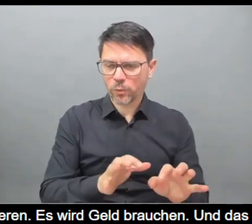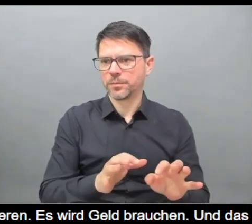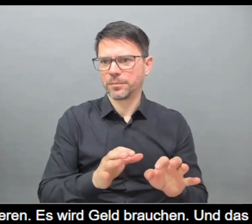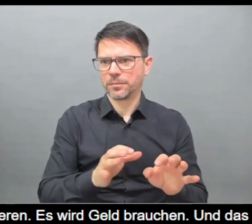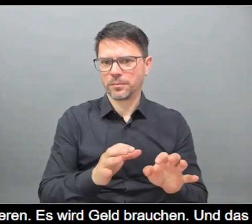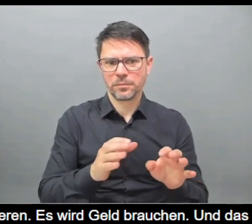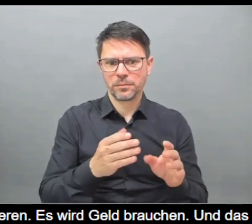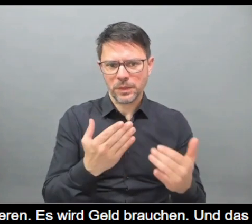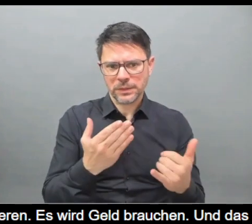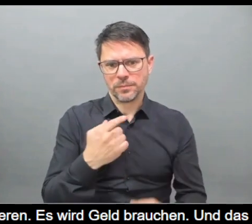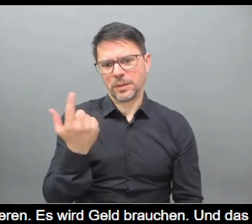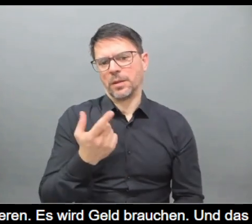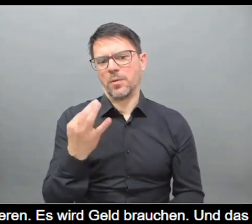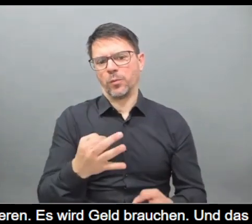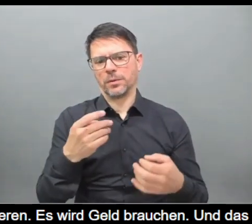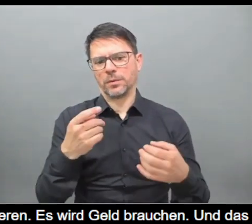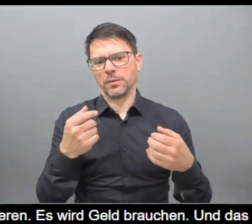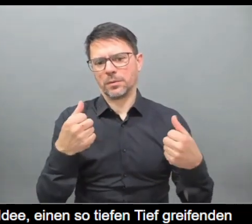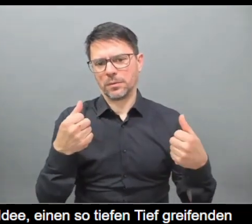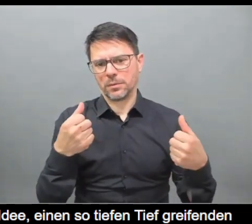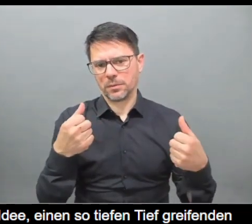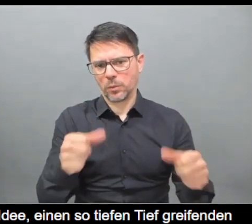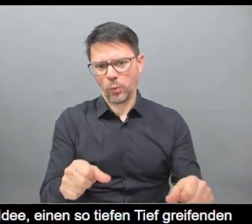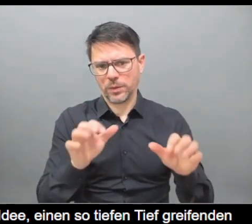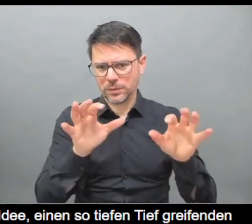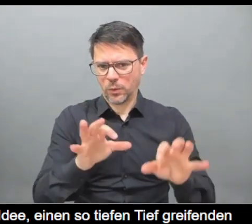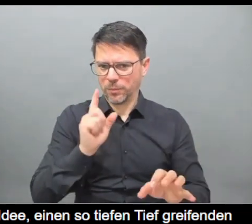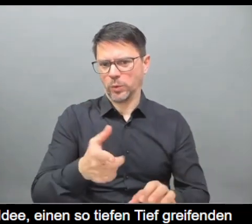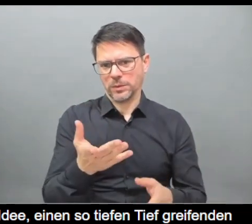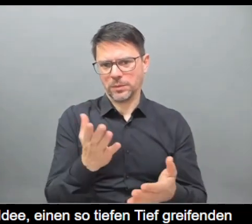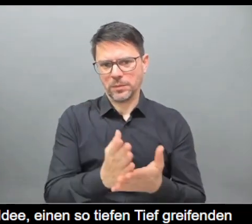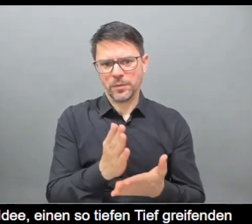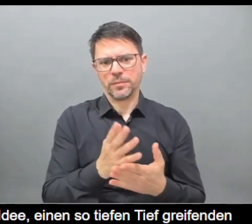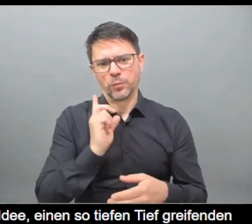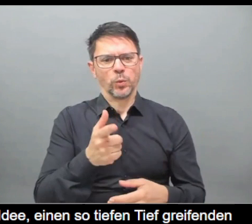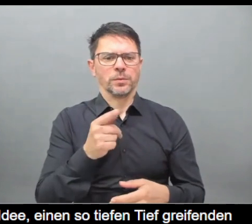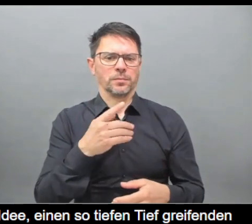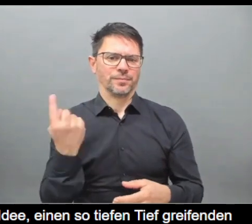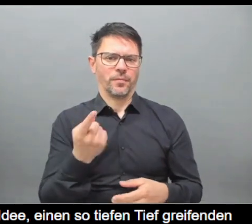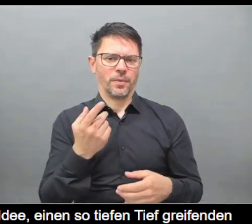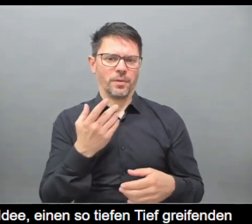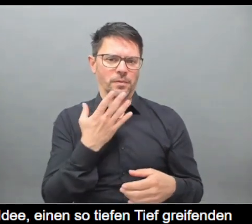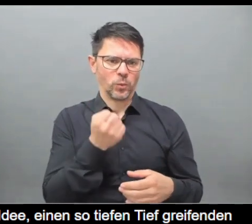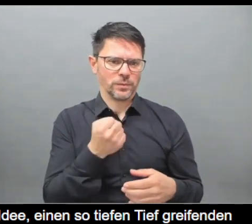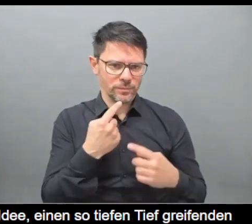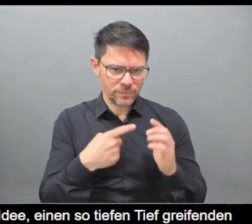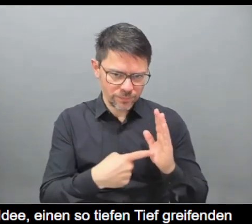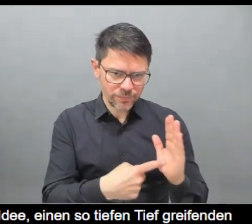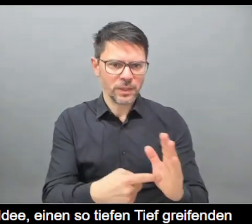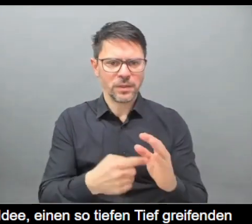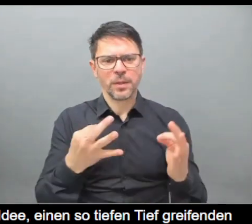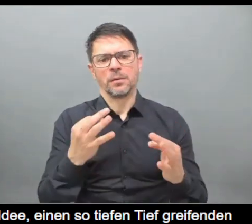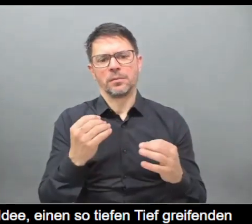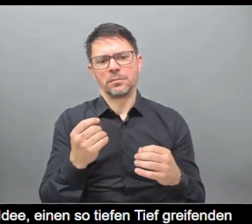Prozess gar nicht erleben werden und damit von vornherein schon ein strukturierter und auch verantwortbarer Prozess ausgeschlossen ist. Deshalb